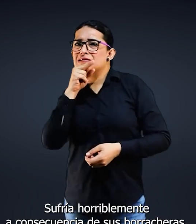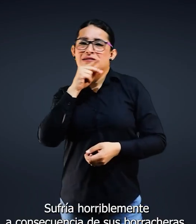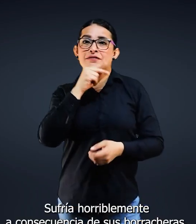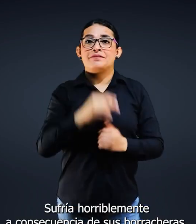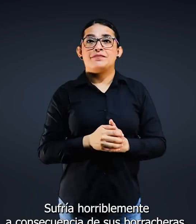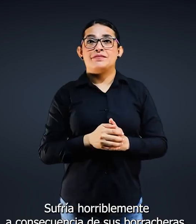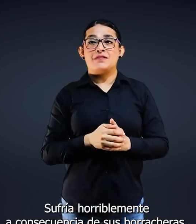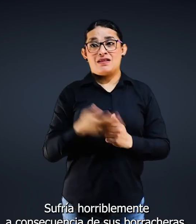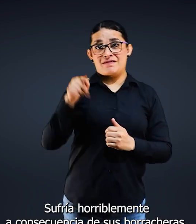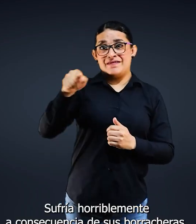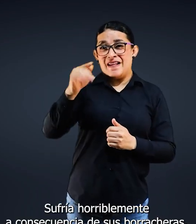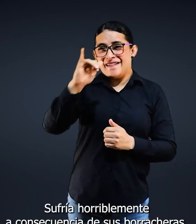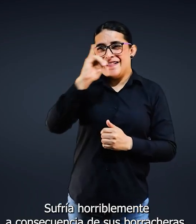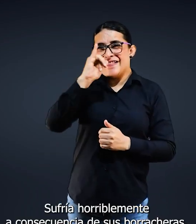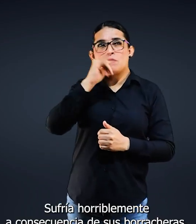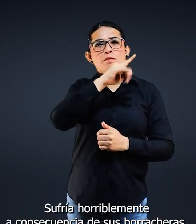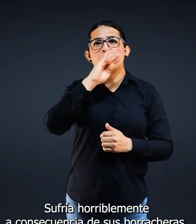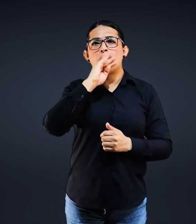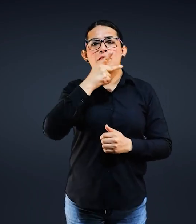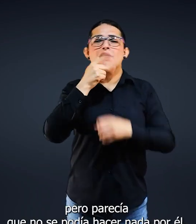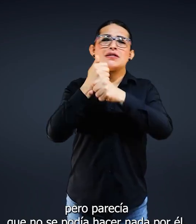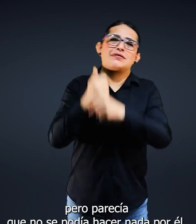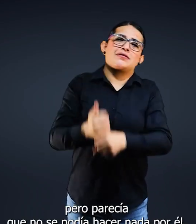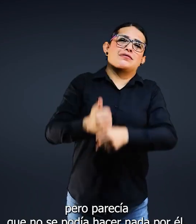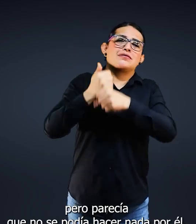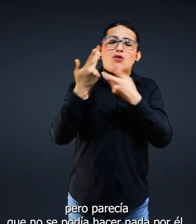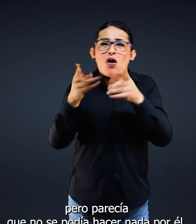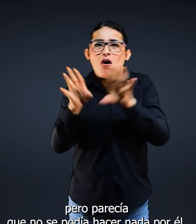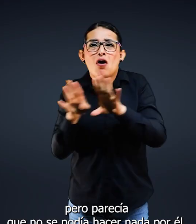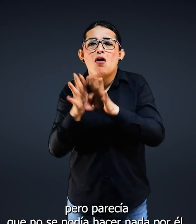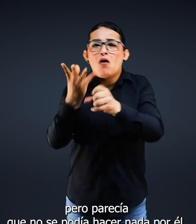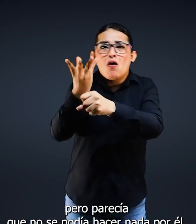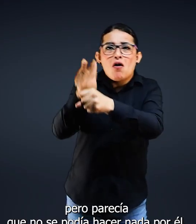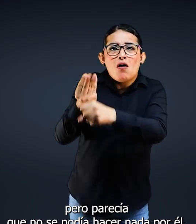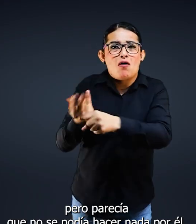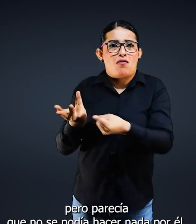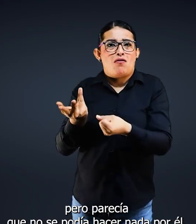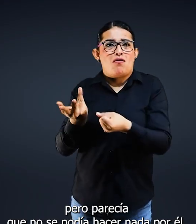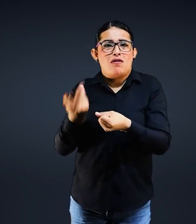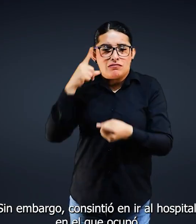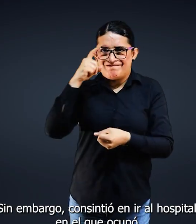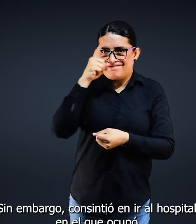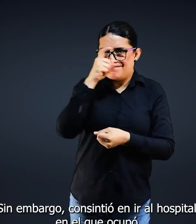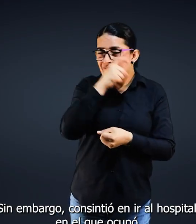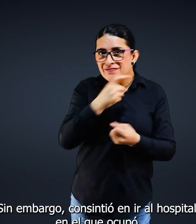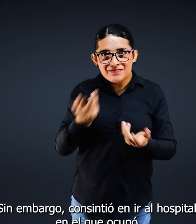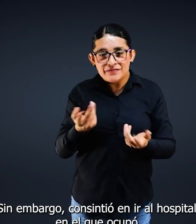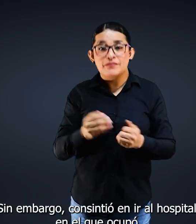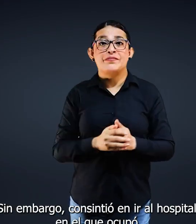Sufría horriblemente a consecuencia de sus borracheras, pero parecía que no se podía hacer nada por él. Sin embargo,